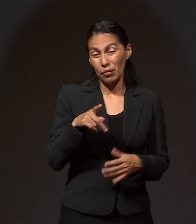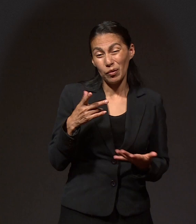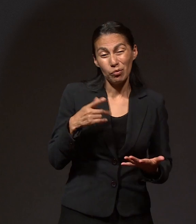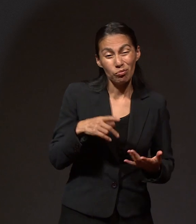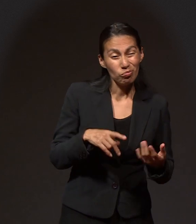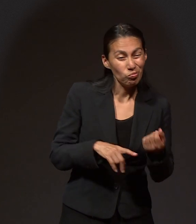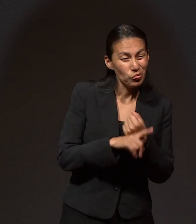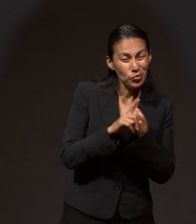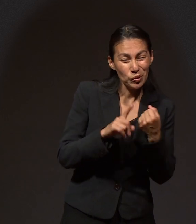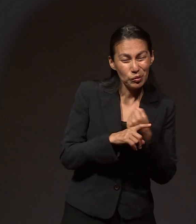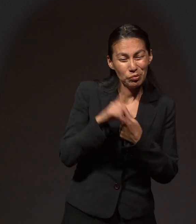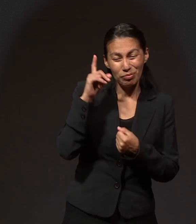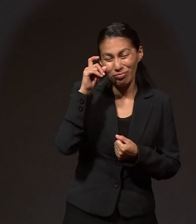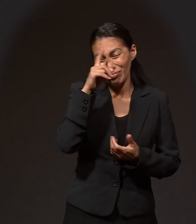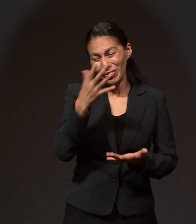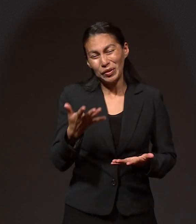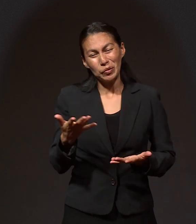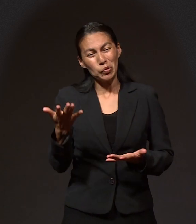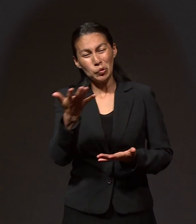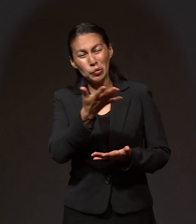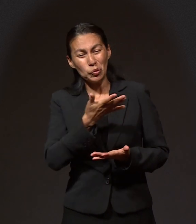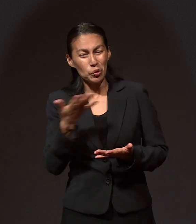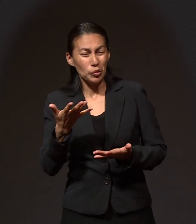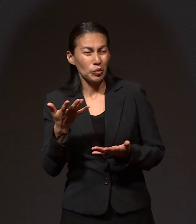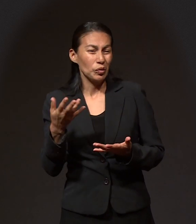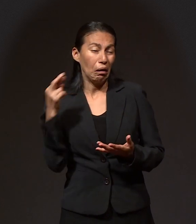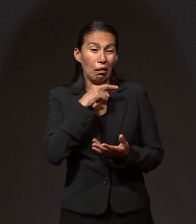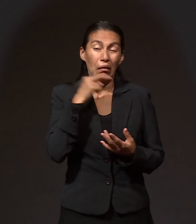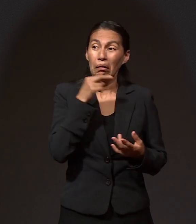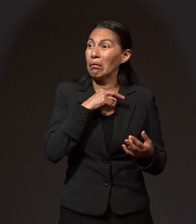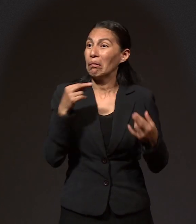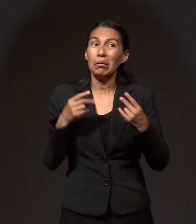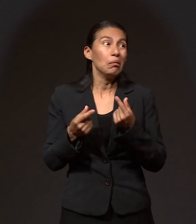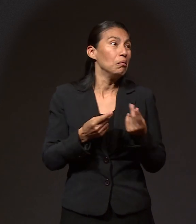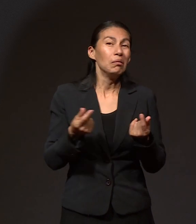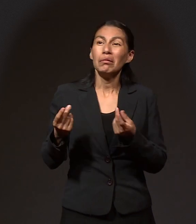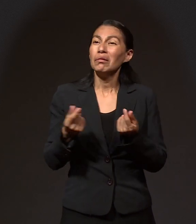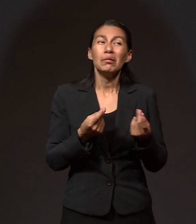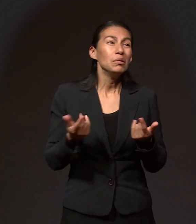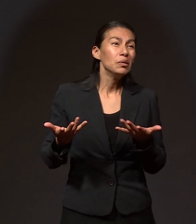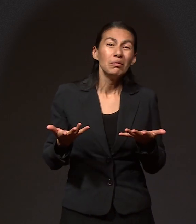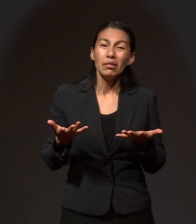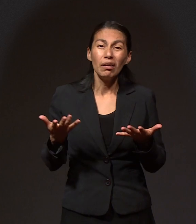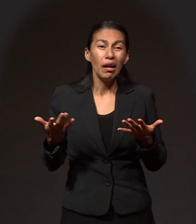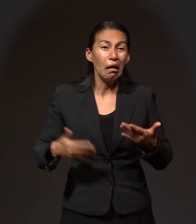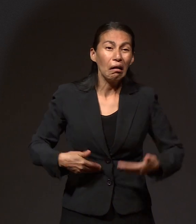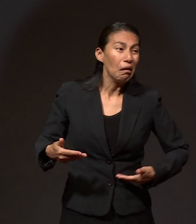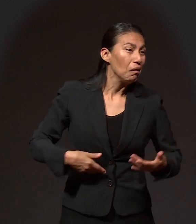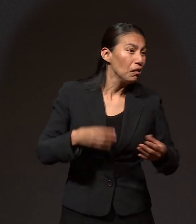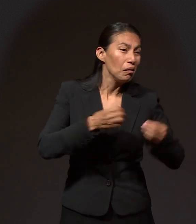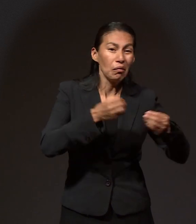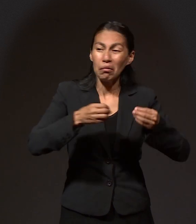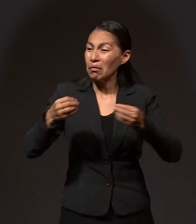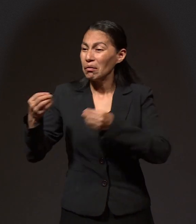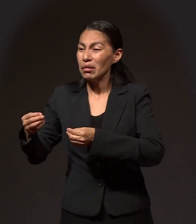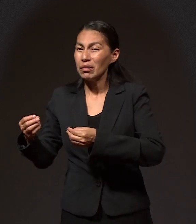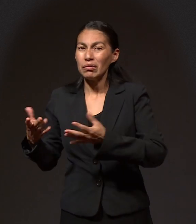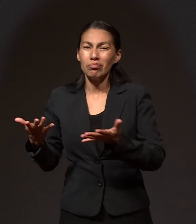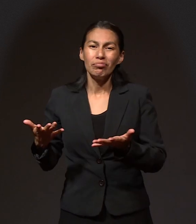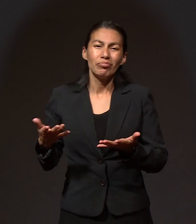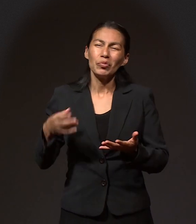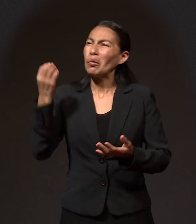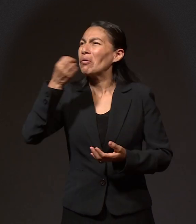andamos a prisas totalmente y a veces nuestras oraciones son monótonas frías solo para cumplir un